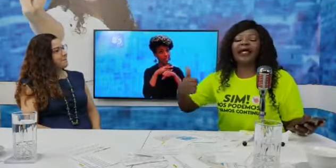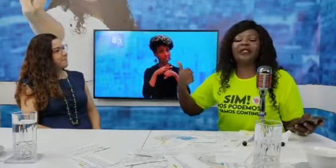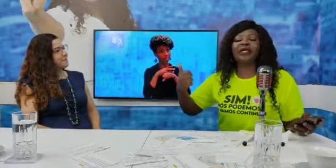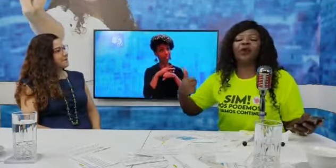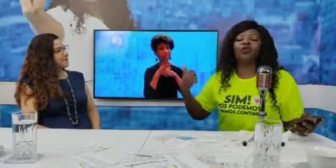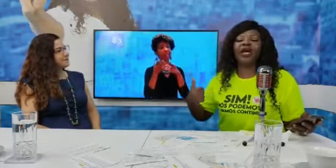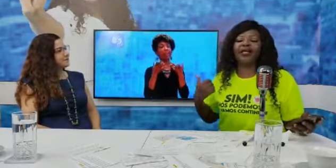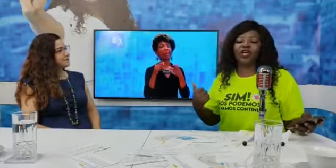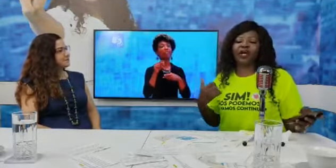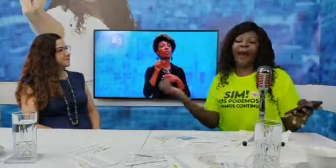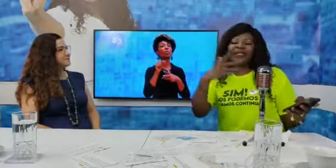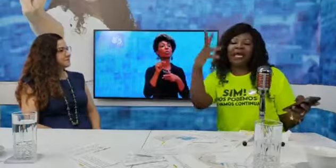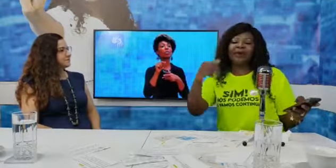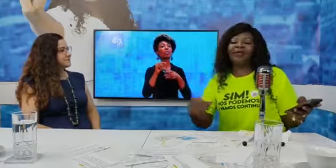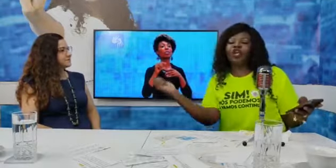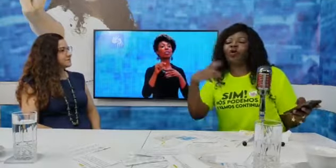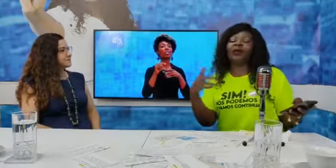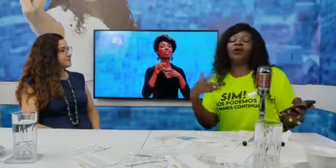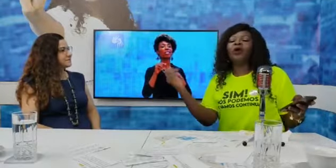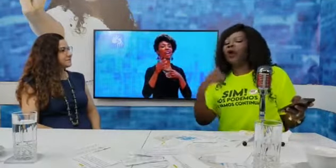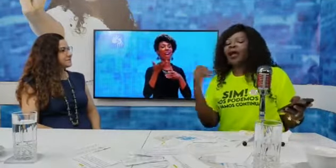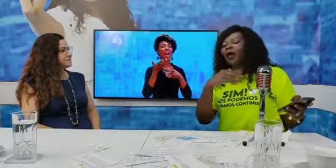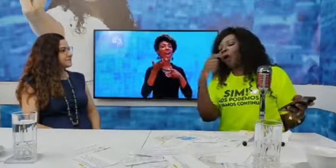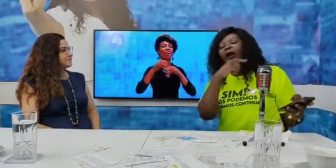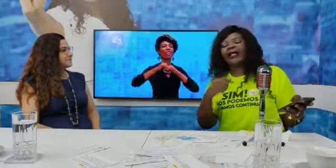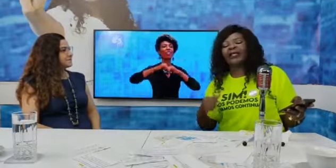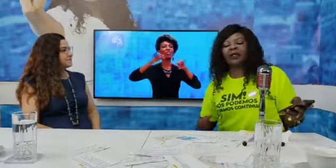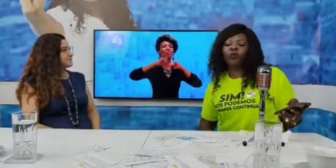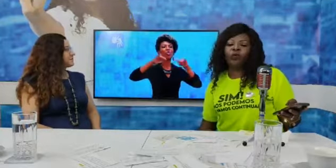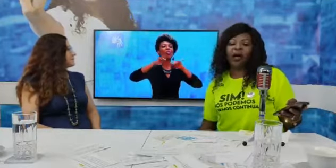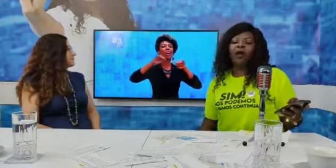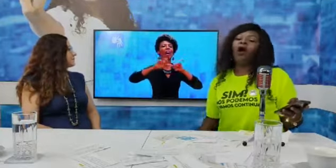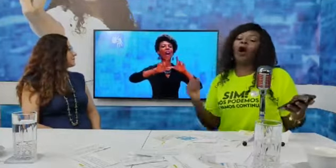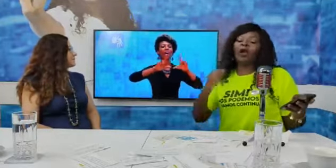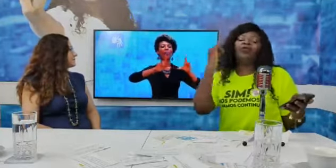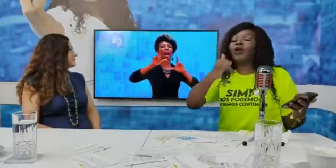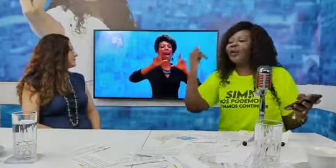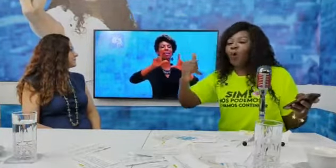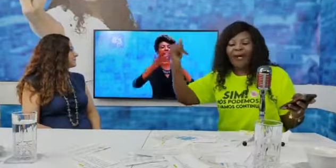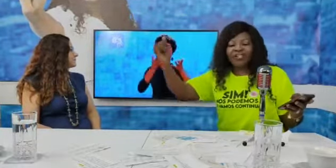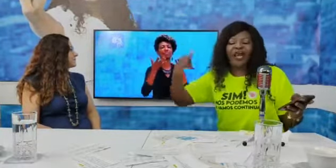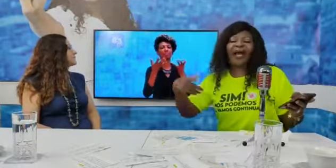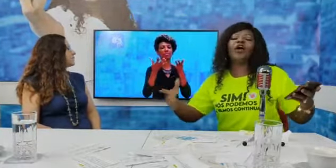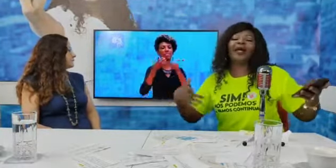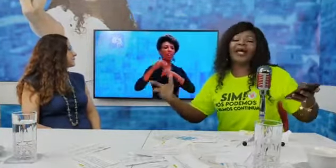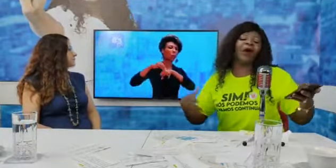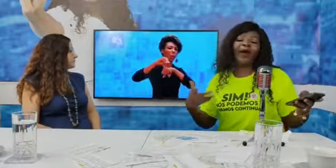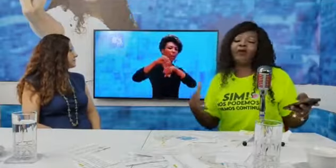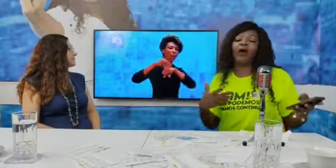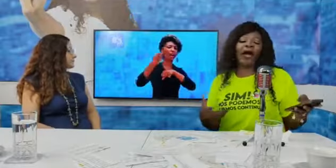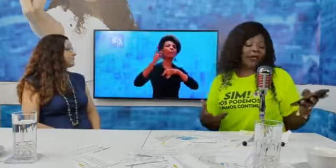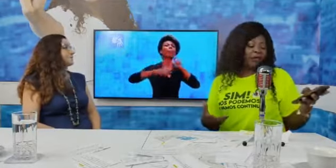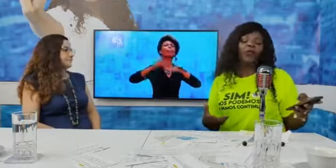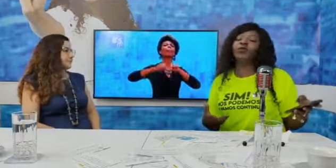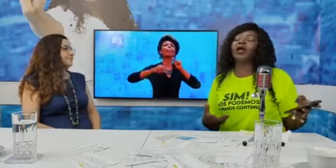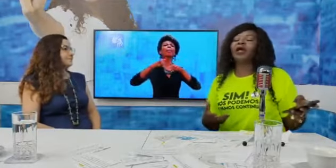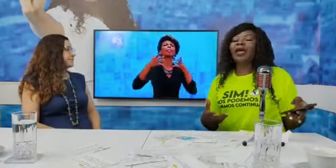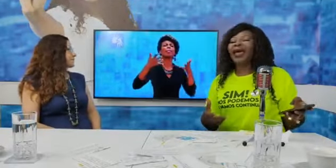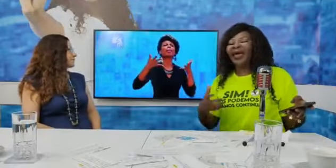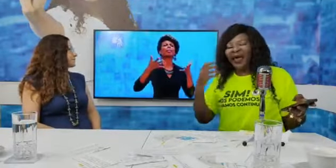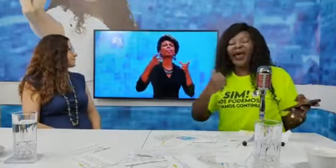é isso que você botou na rede aí. Passa aí para mim que eu quero colocar aqui no UNA. Olha, eu quero compartilhar. Cadê o material? Eu quero colocar aqui no